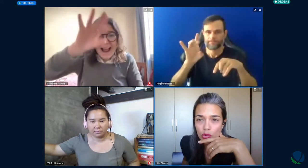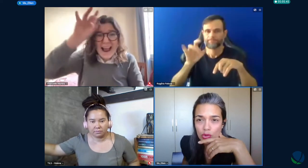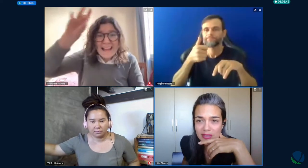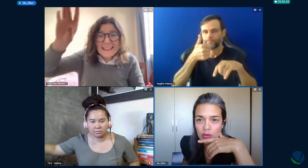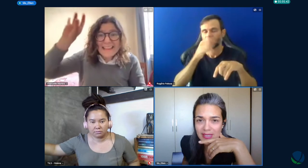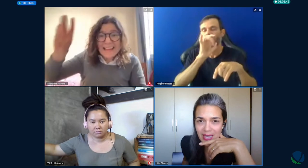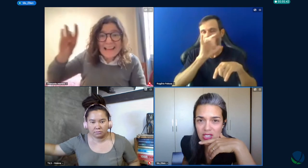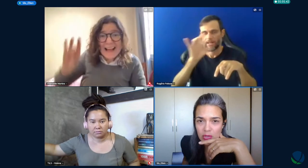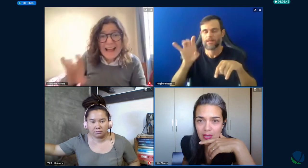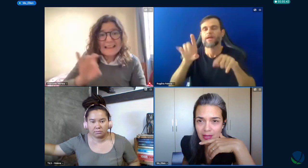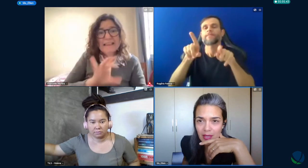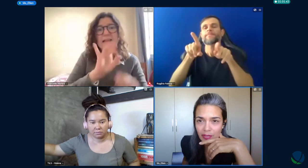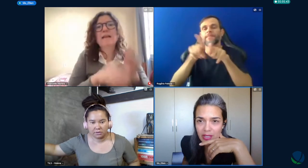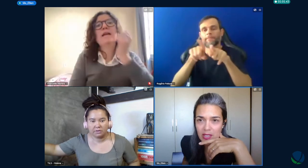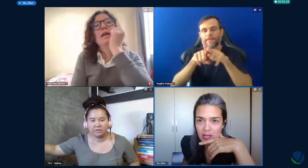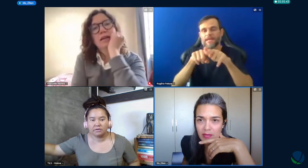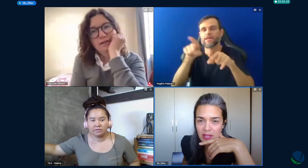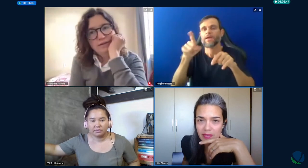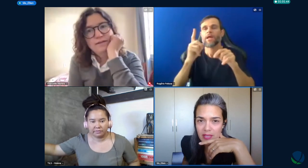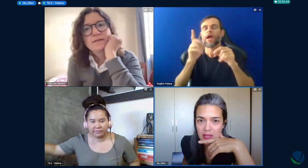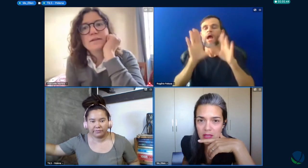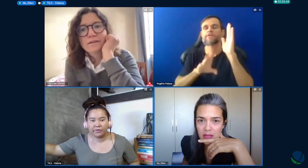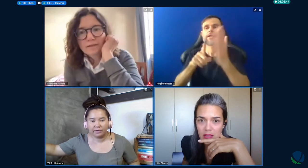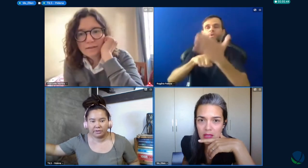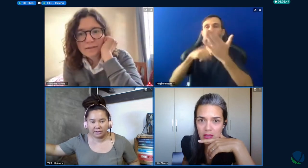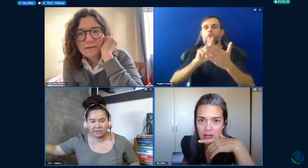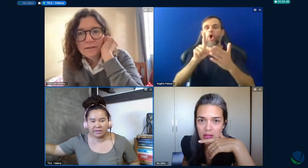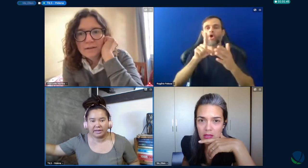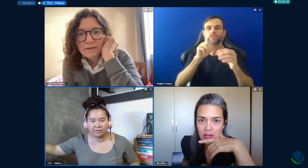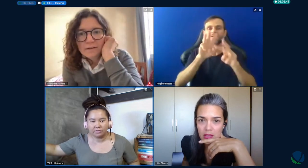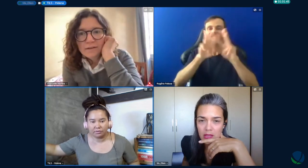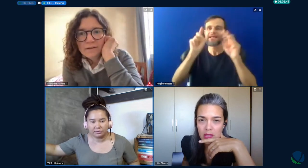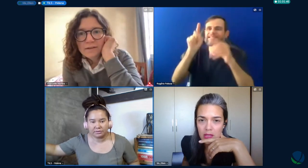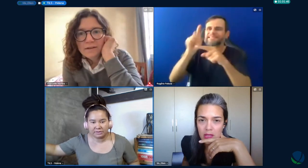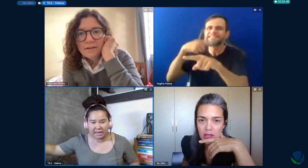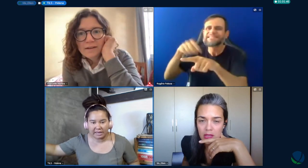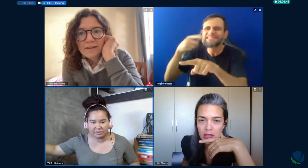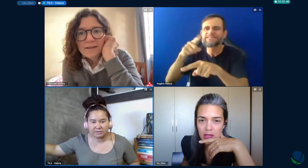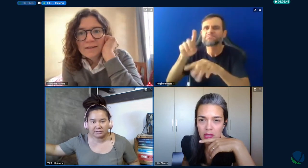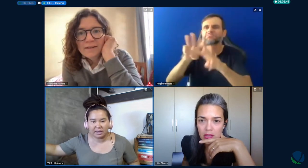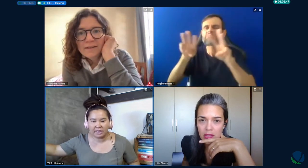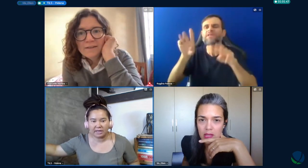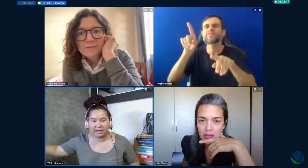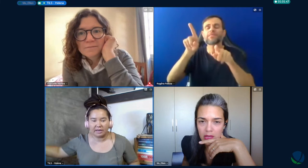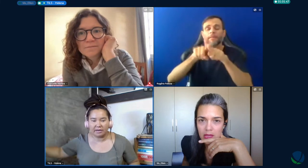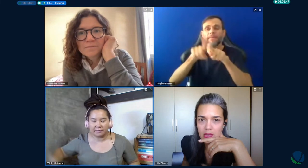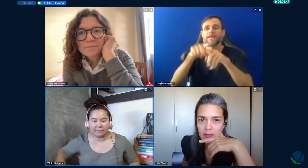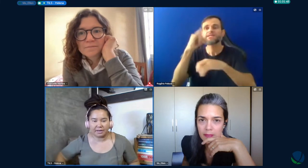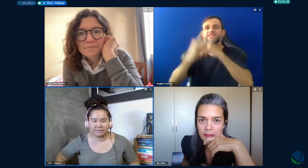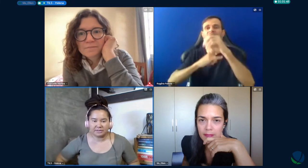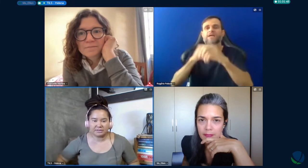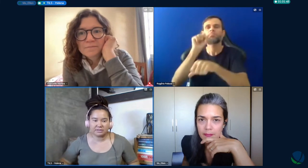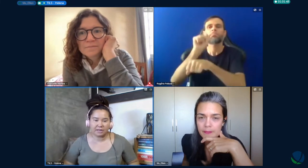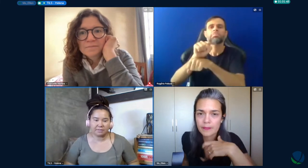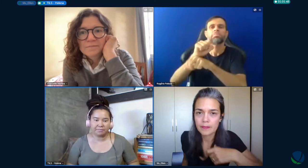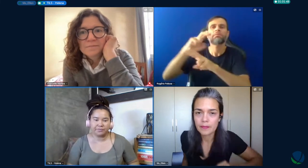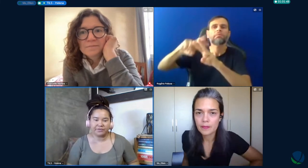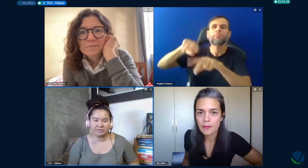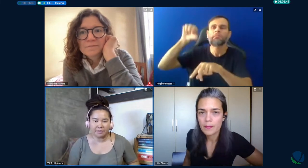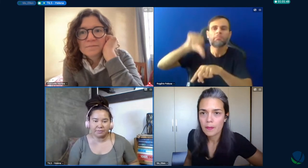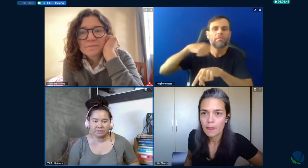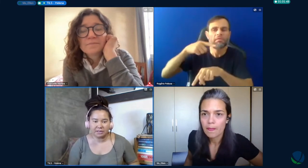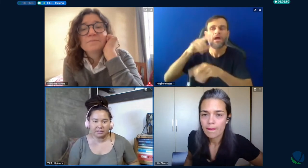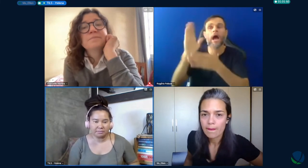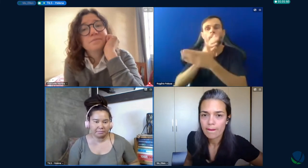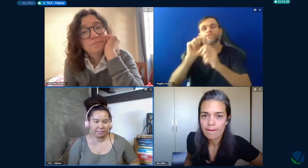Cada um dos sites do Detran, foi isso que você fez? Foi, entrei em todos os sites. Às vezes,